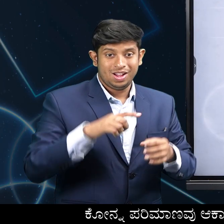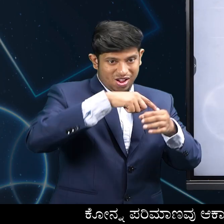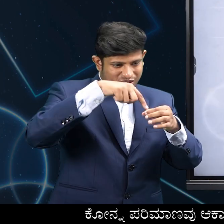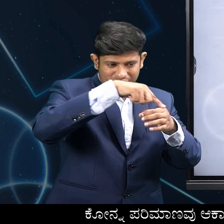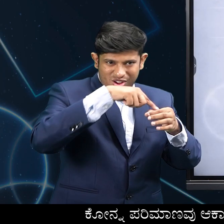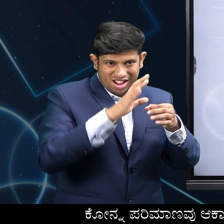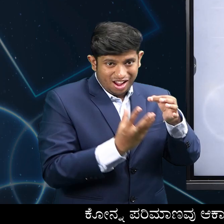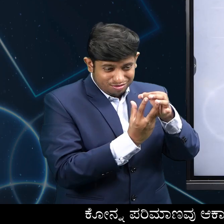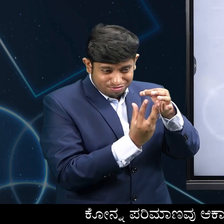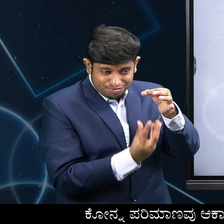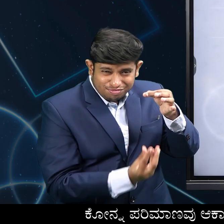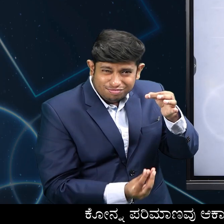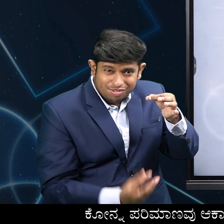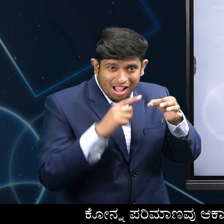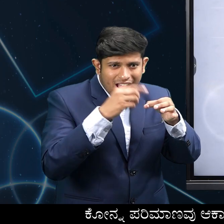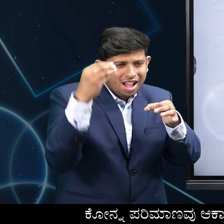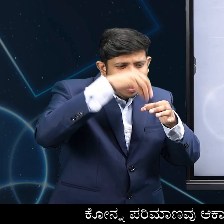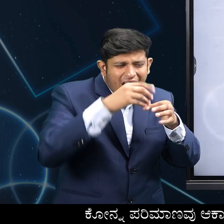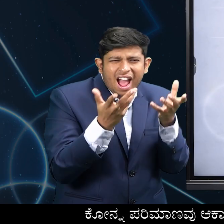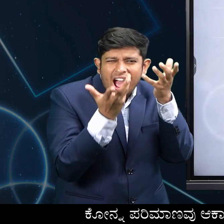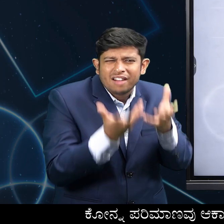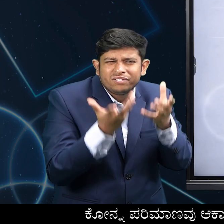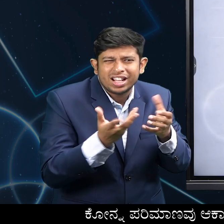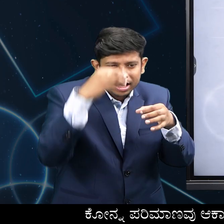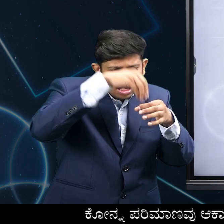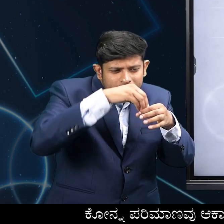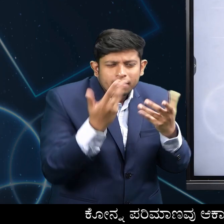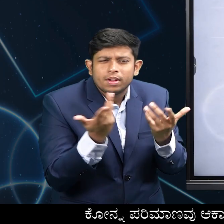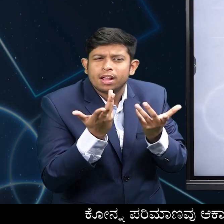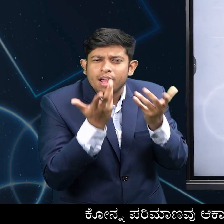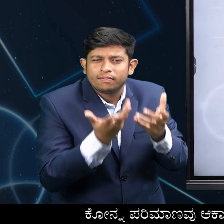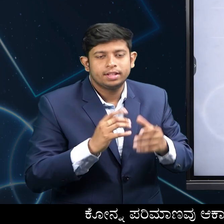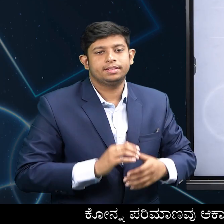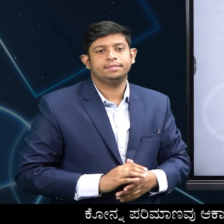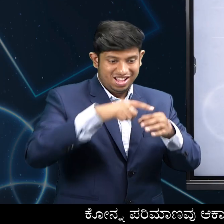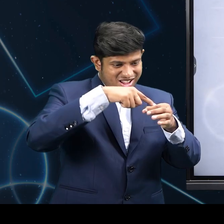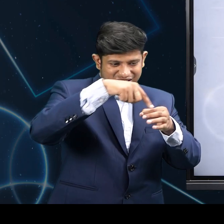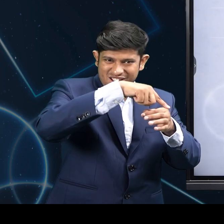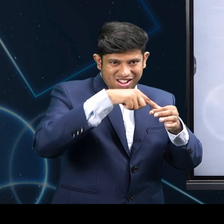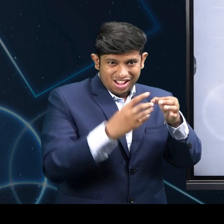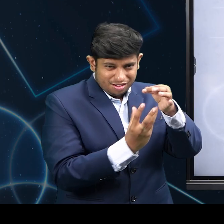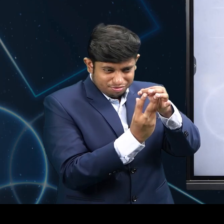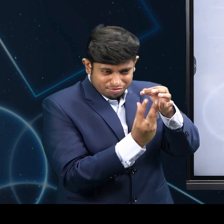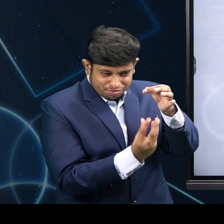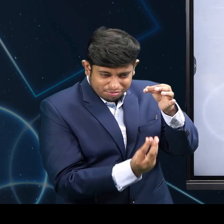ಕೋನ್ನ ಪರಿಮಾಣವು ಆಕಾರದ ಒಳಗೆ ಇರುವ ಸ್ಥಳ ಅಥವಾ ಸಾಮರ್ಥ್ಯವನ್ನ ಸೂಚಿಸುತ್ತದೆ. ಕೋನ್ನ ಪರಿಮಾಣ =